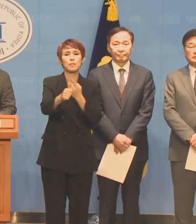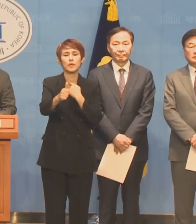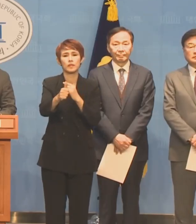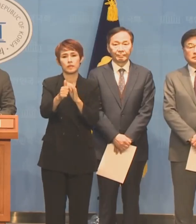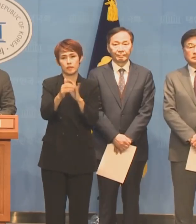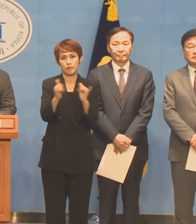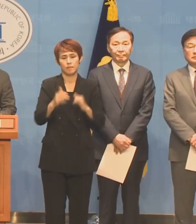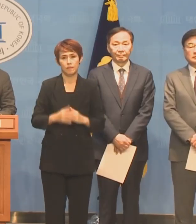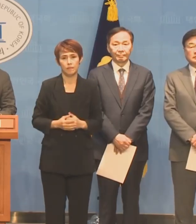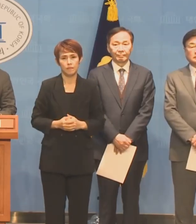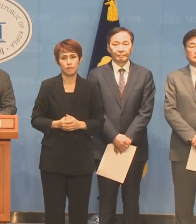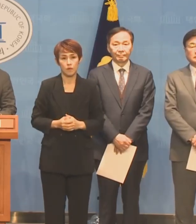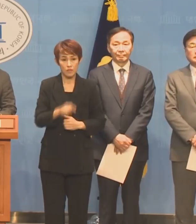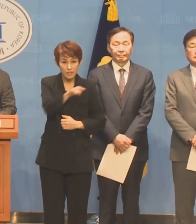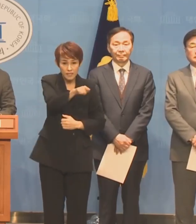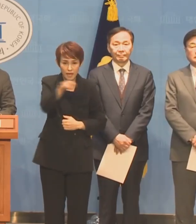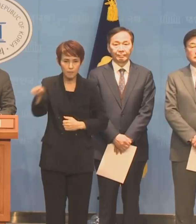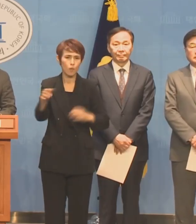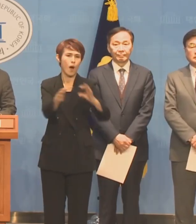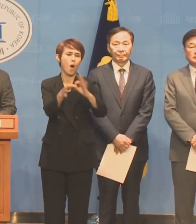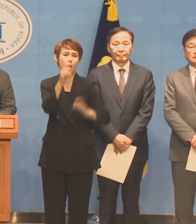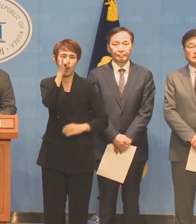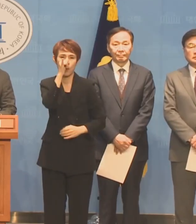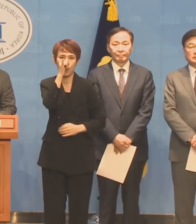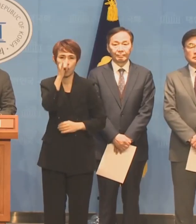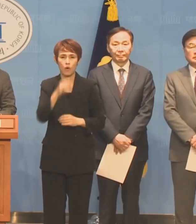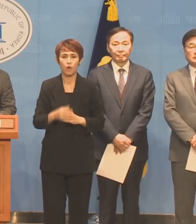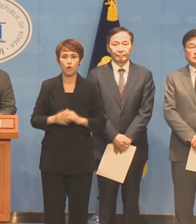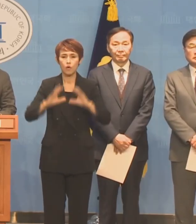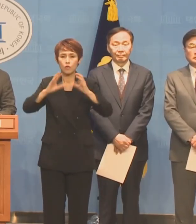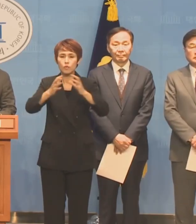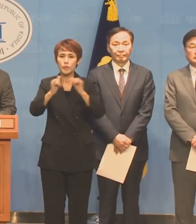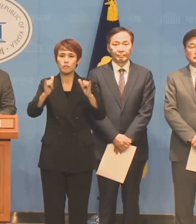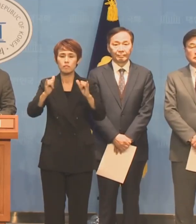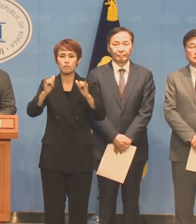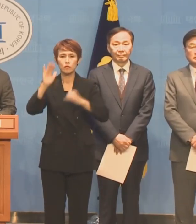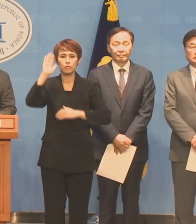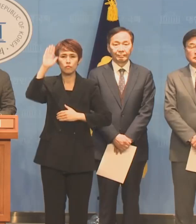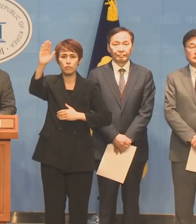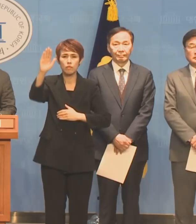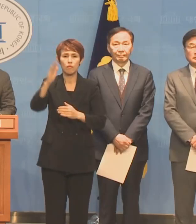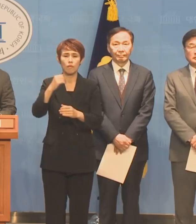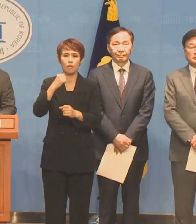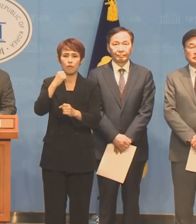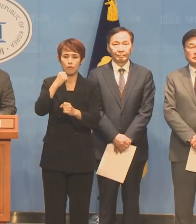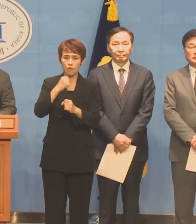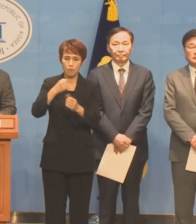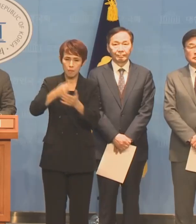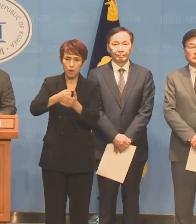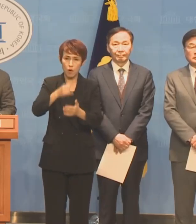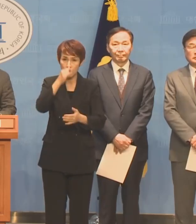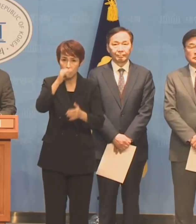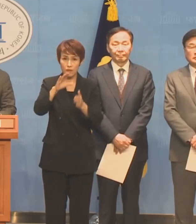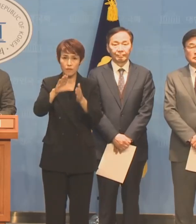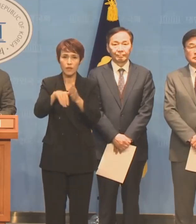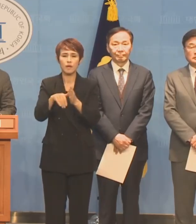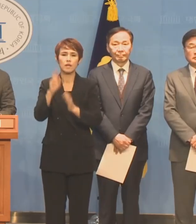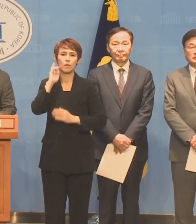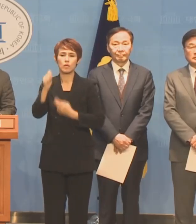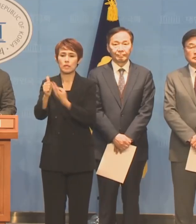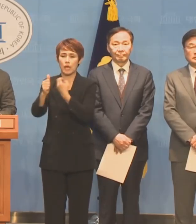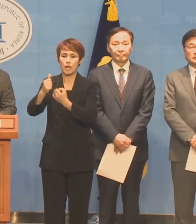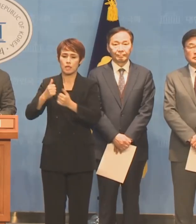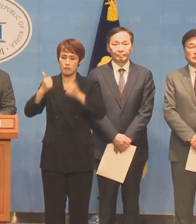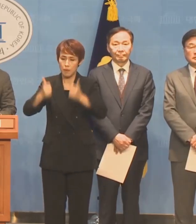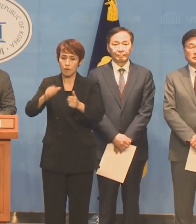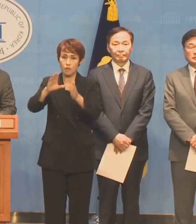인사와 이해관계자로서 국민과 국가의 미래를 결정할 대통령 탄핵 심판 사건 심리와 판결에